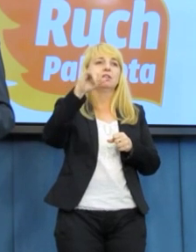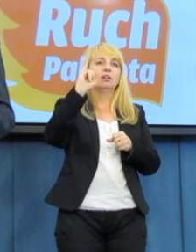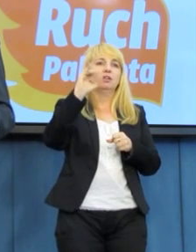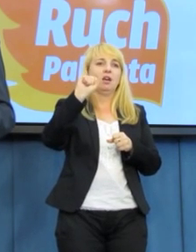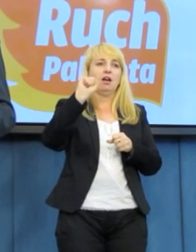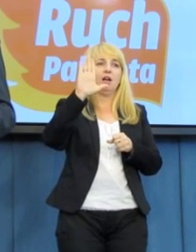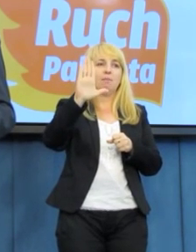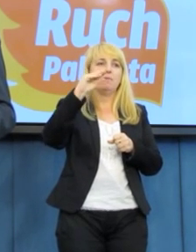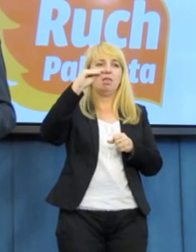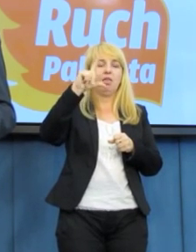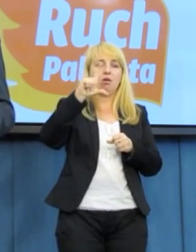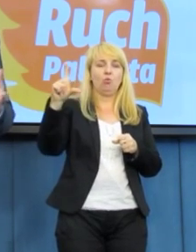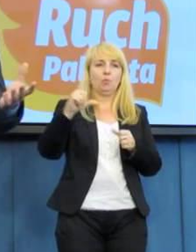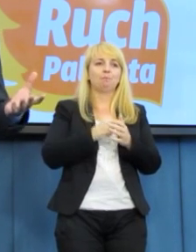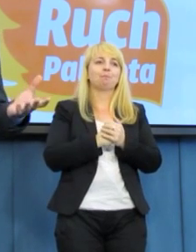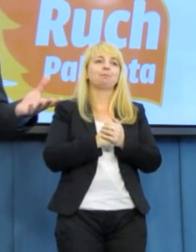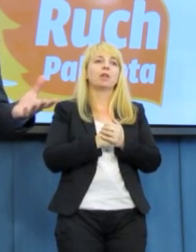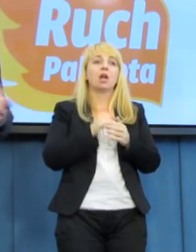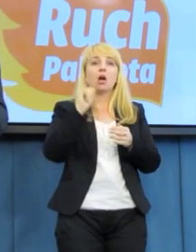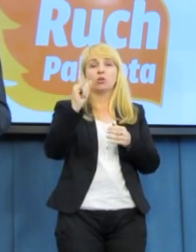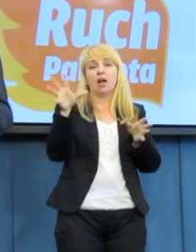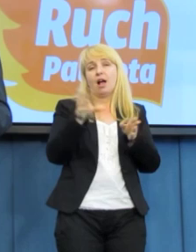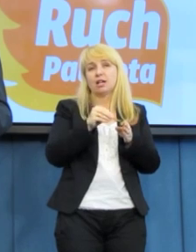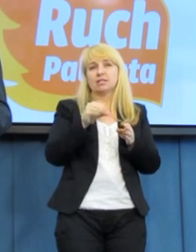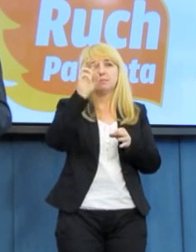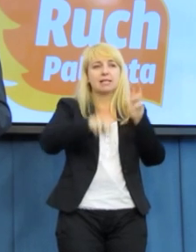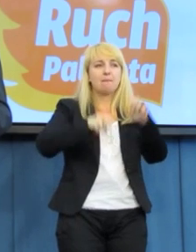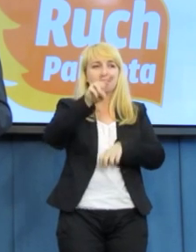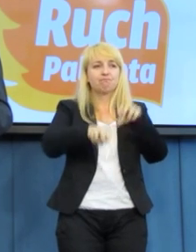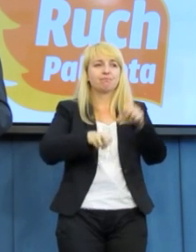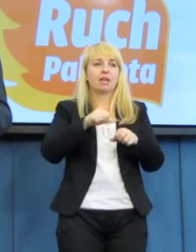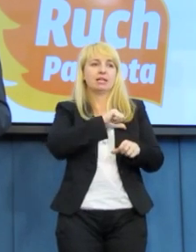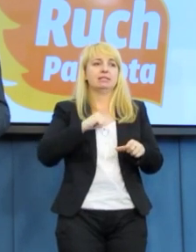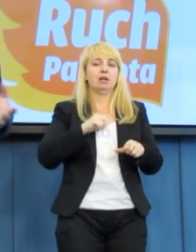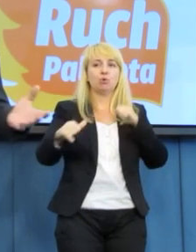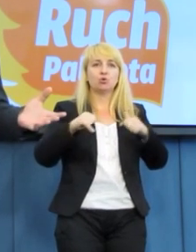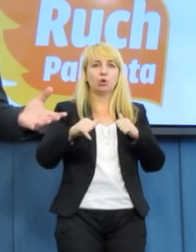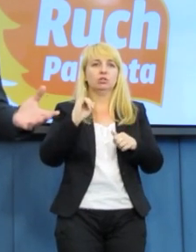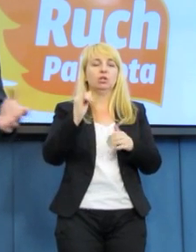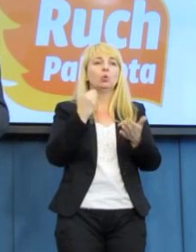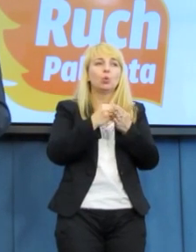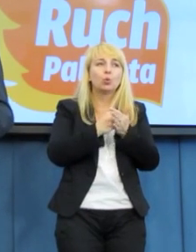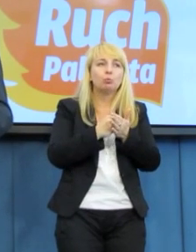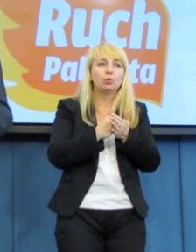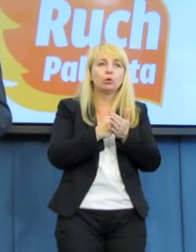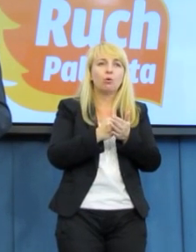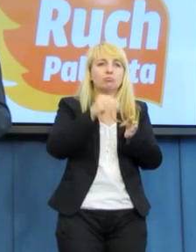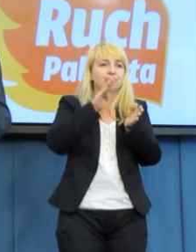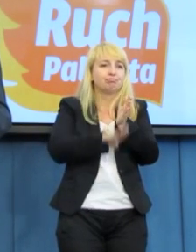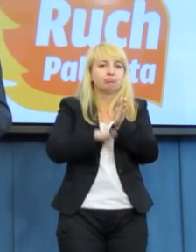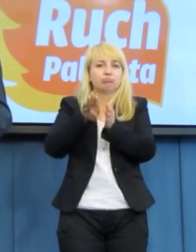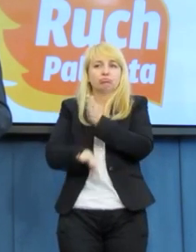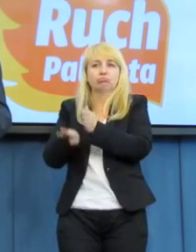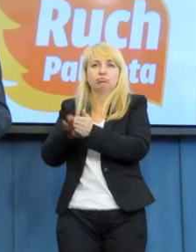domagają się i zabierają samorządom, czy kupują po rażąco